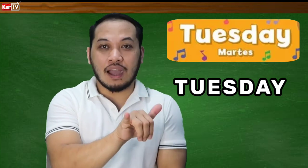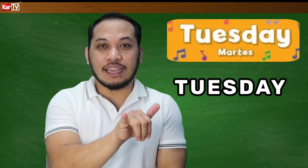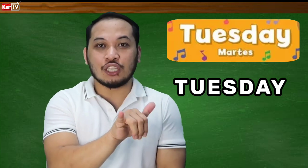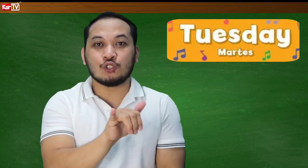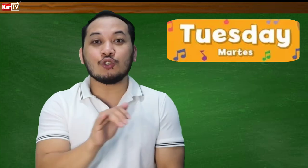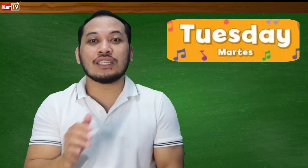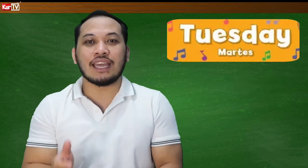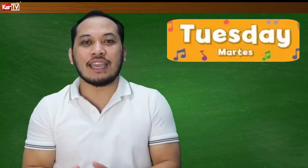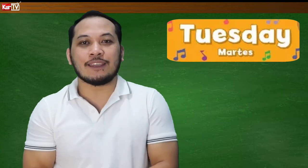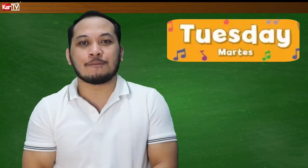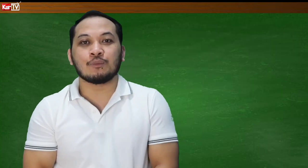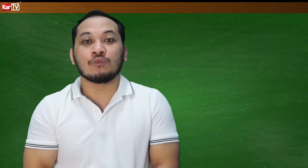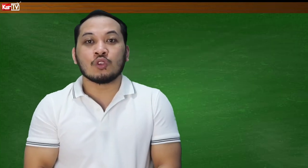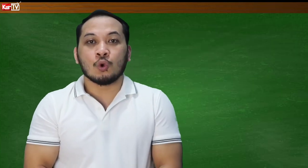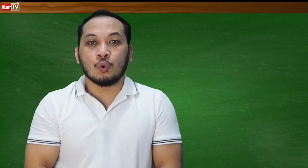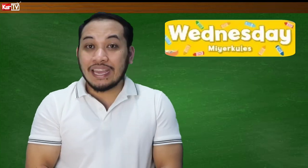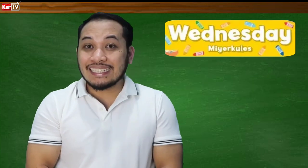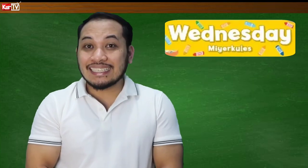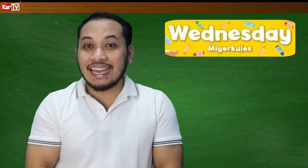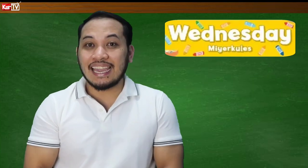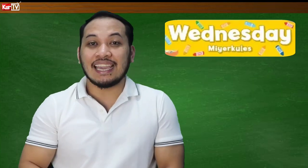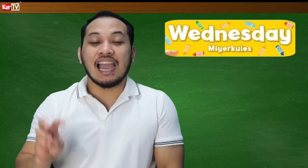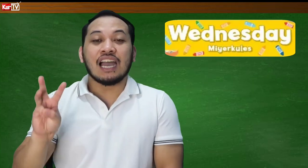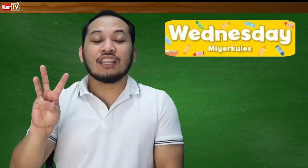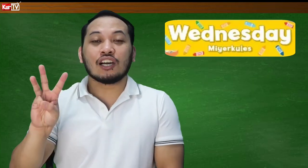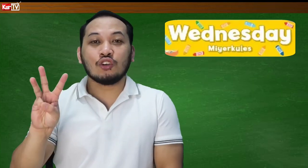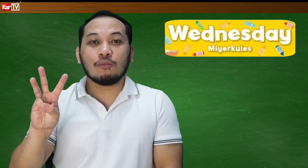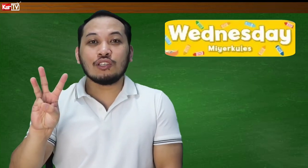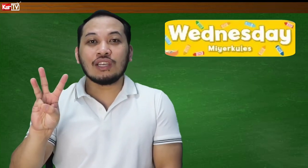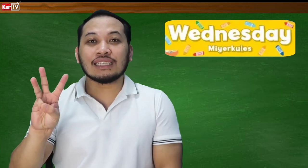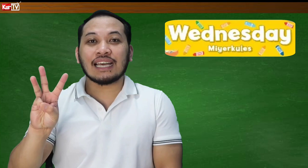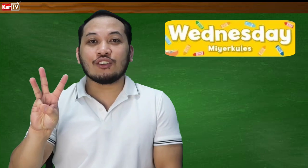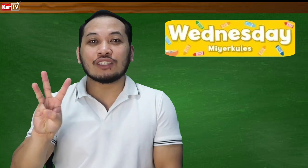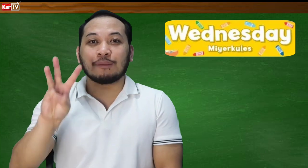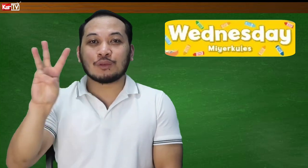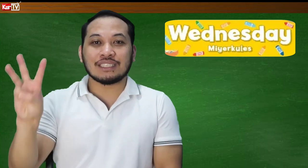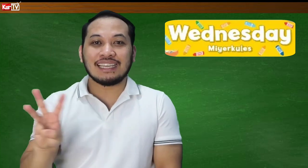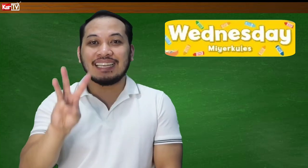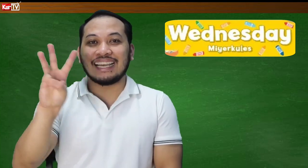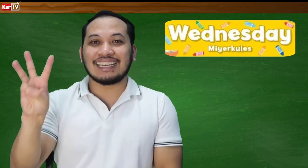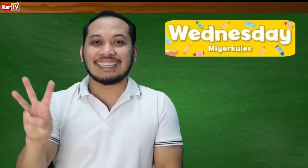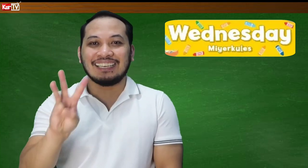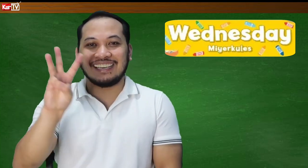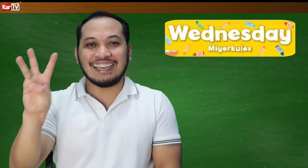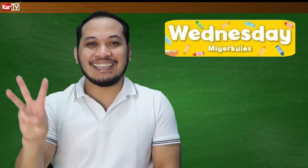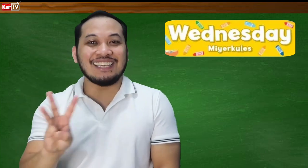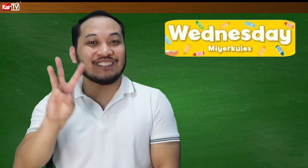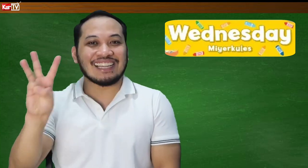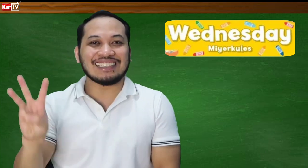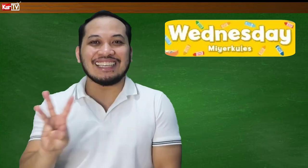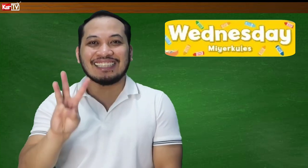T-U-E-S-D-A-Y. Tuesday. Wednesday. Naka-W lang tayo tapos ganyan lang natin rin. Ikot lang din natin